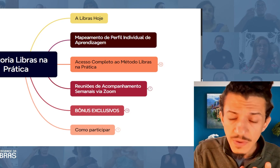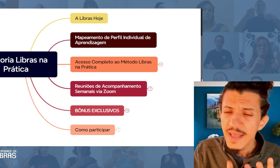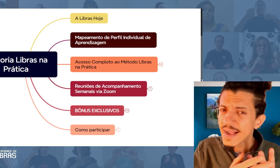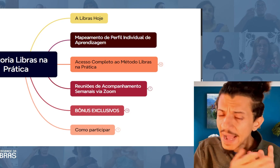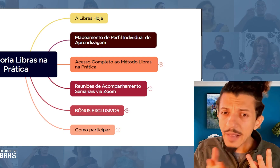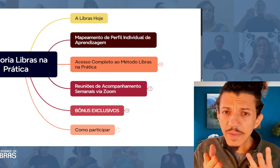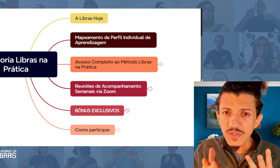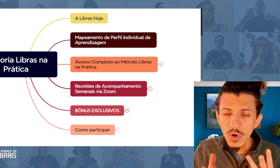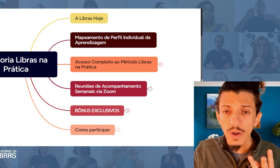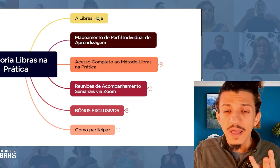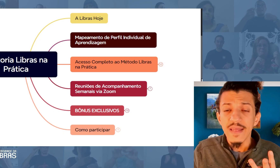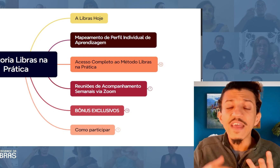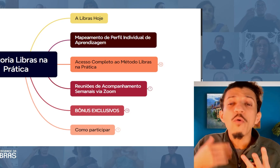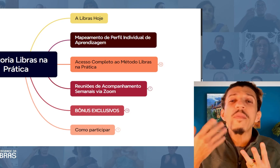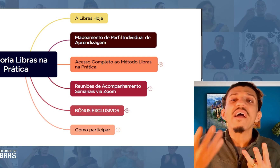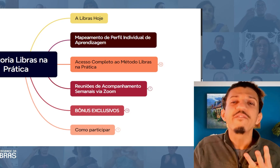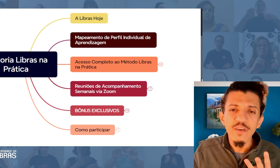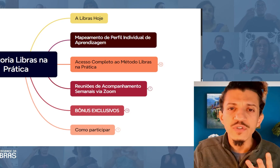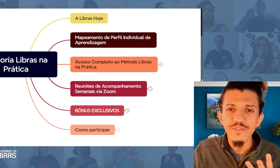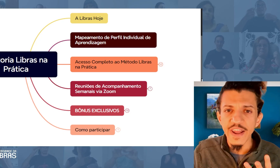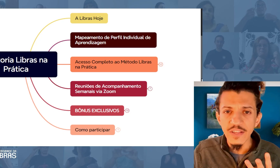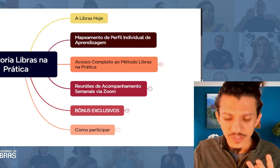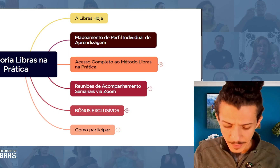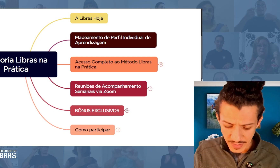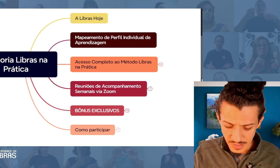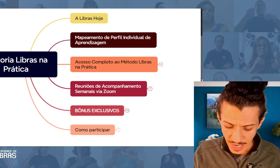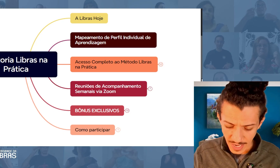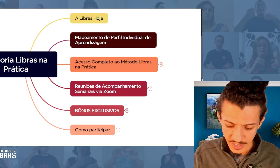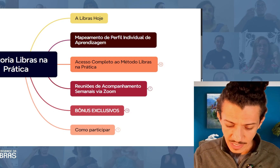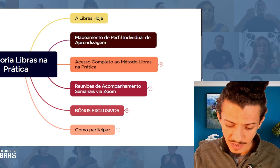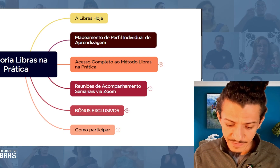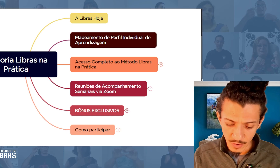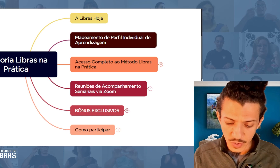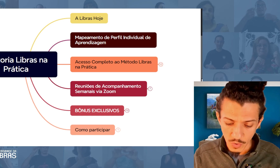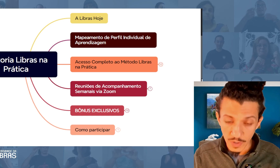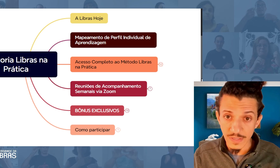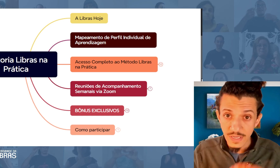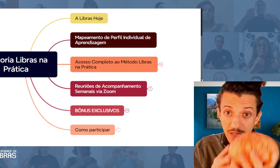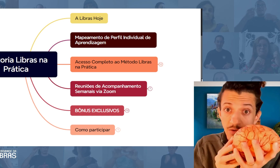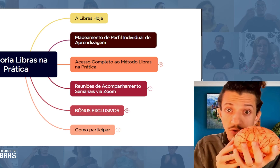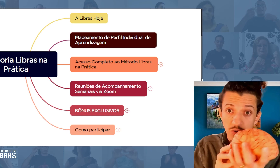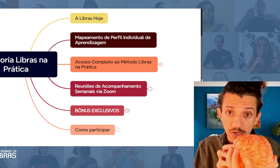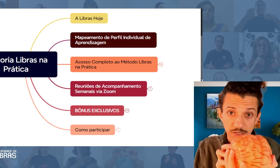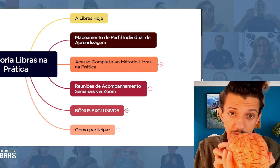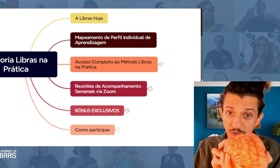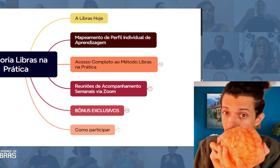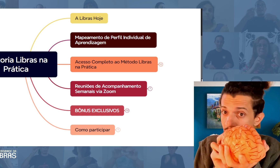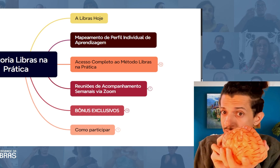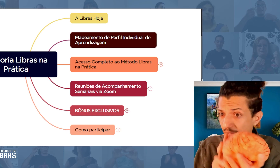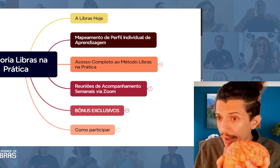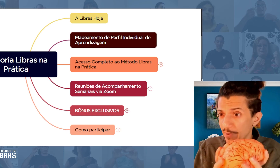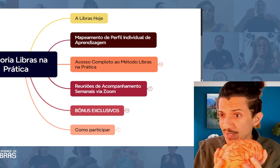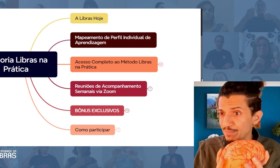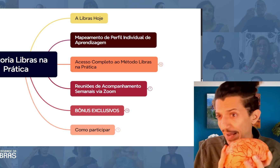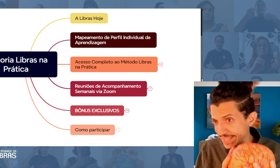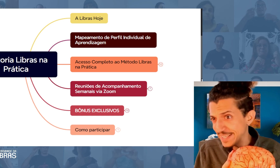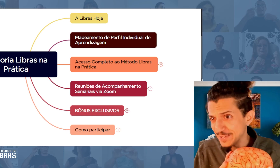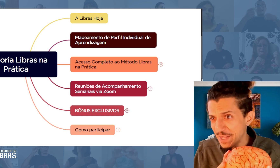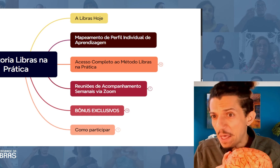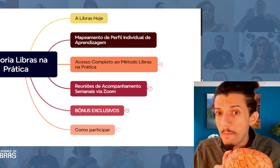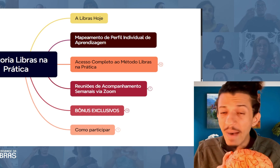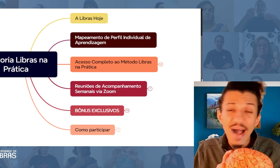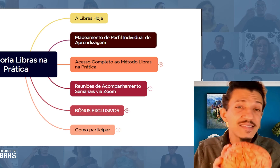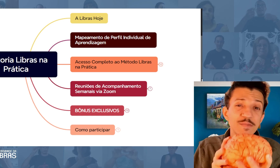disso, cada pessoa tem um perfil diferente de aprendizagem. Afinal de contas, cada um de nós temos cérebros